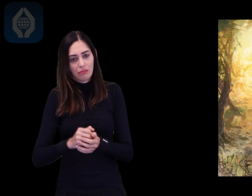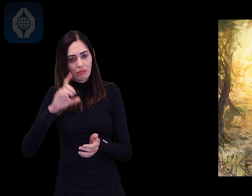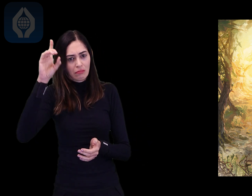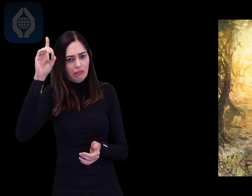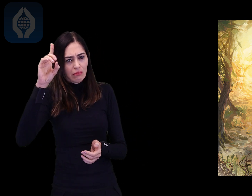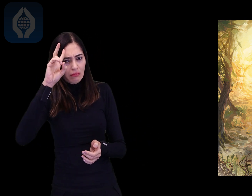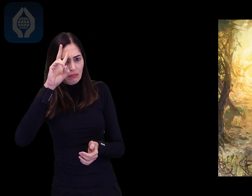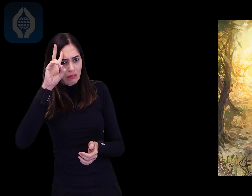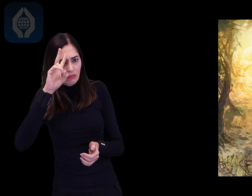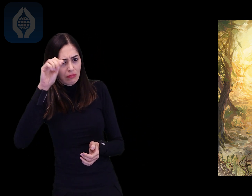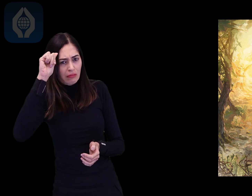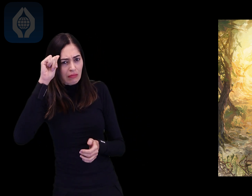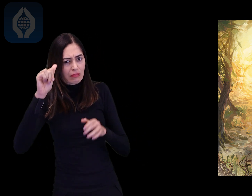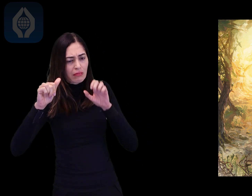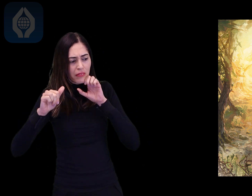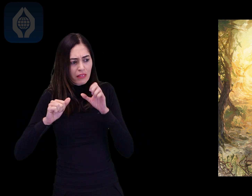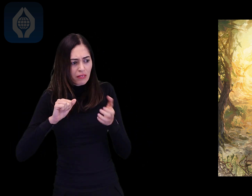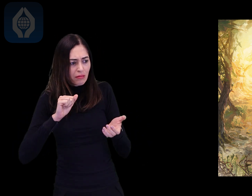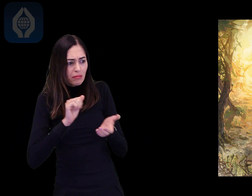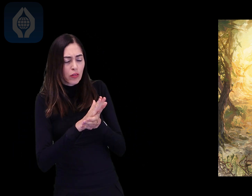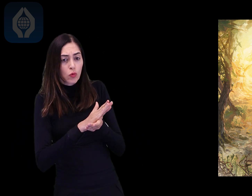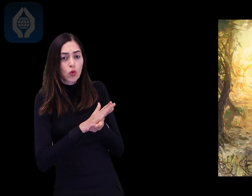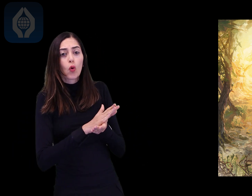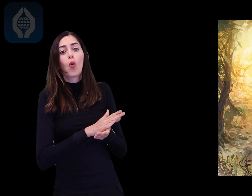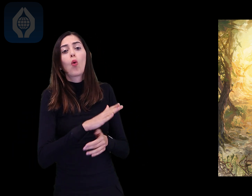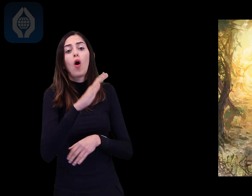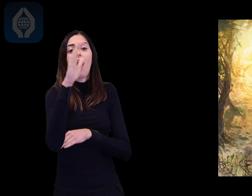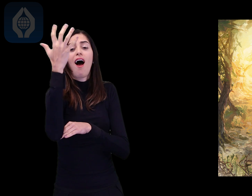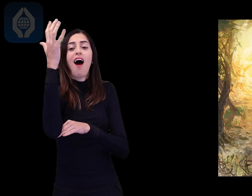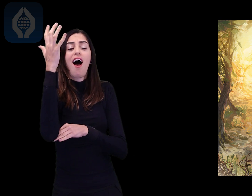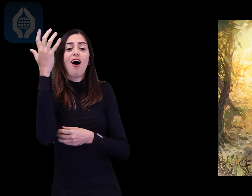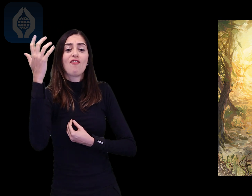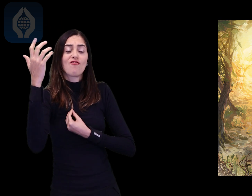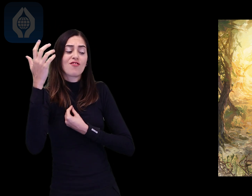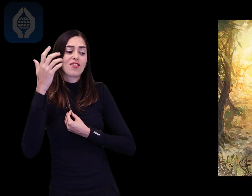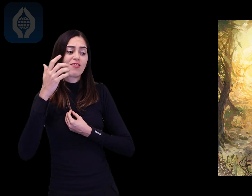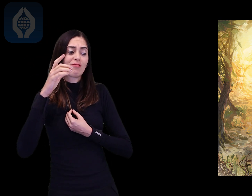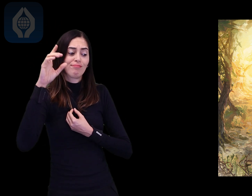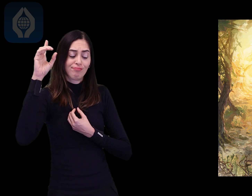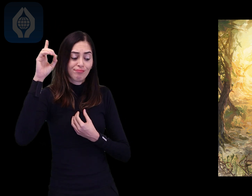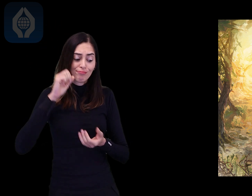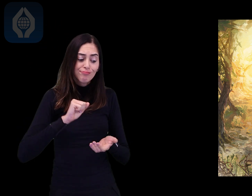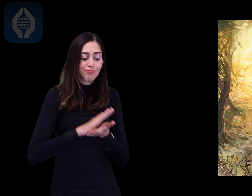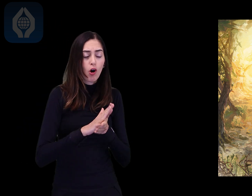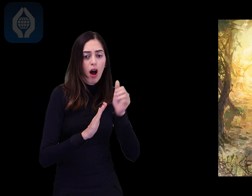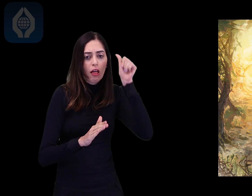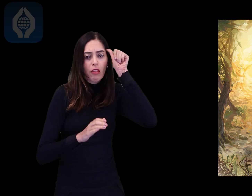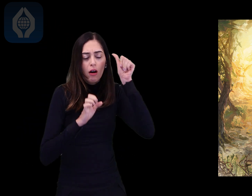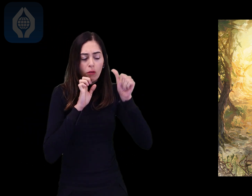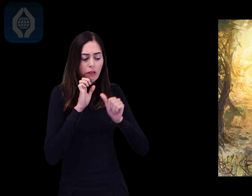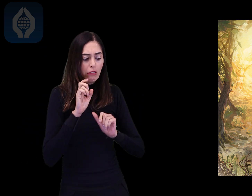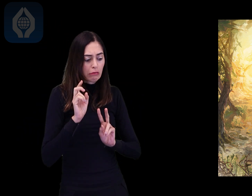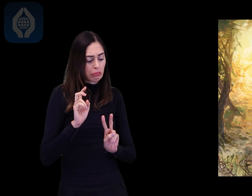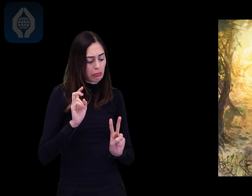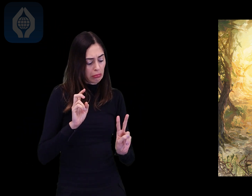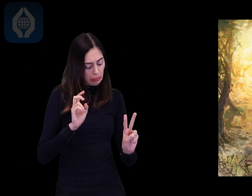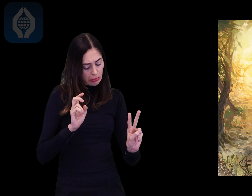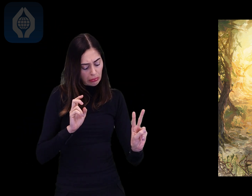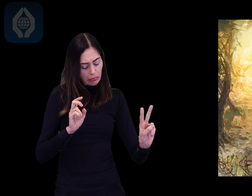jardim para longe da árvore da vida, havia algum meio deles voltarem para lá? Não, nenhum. Quando Deus decide que é